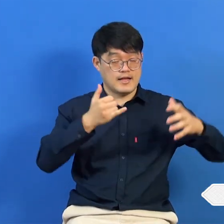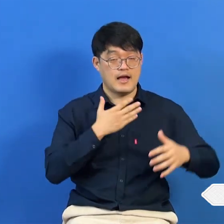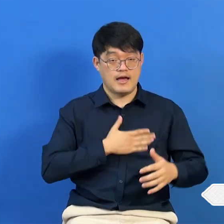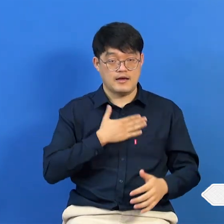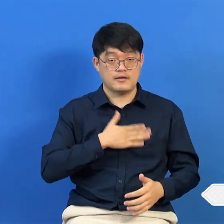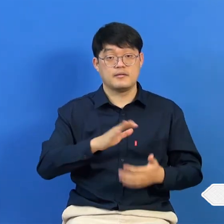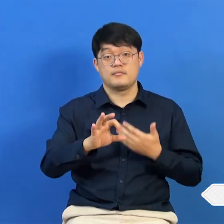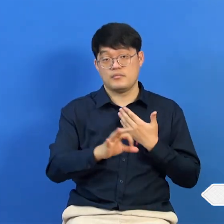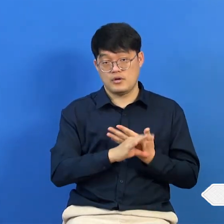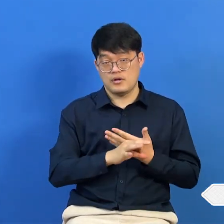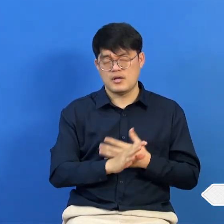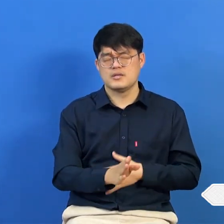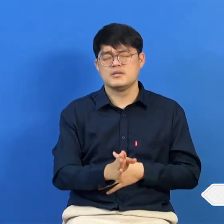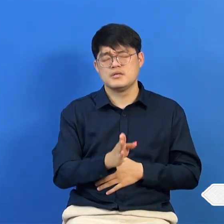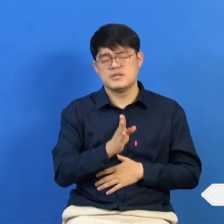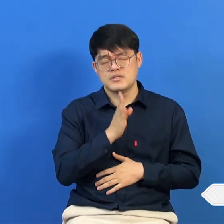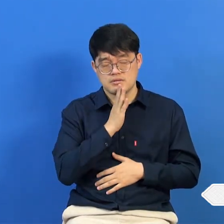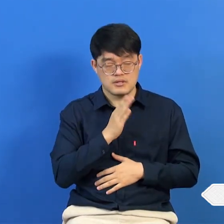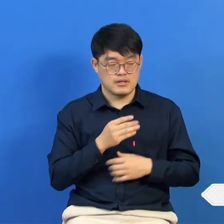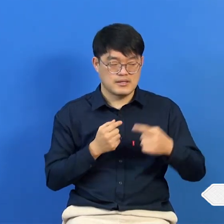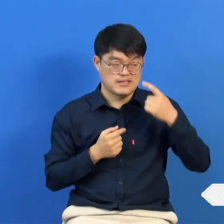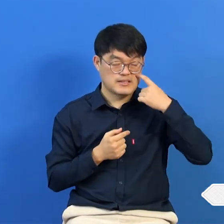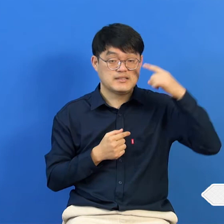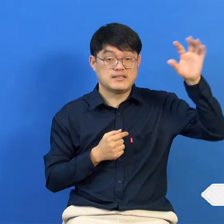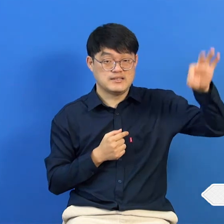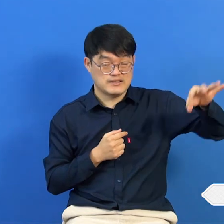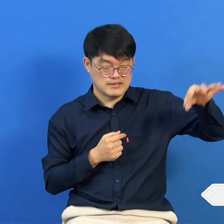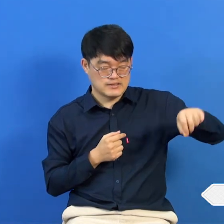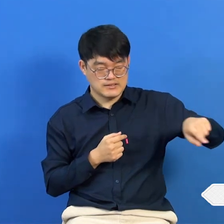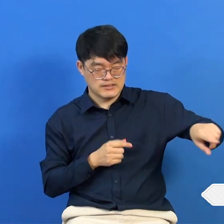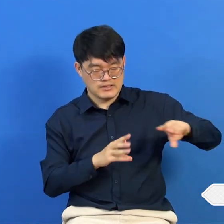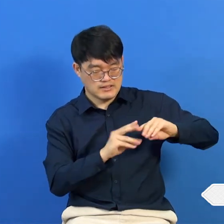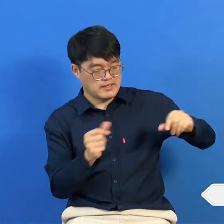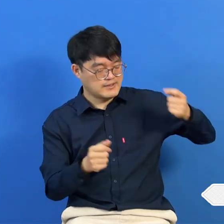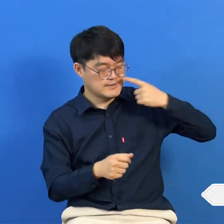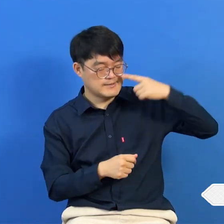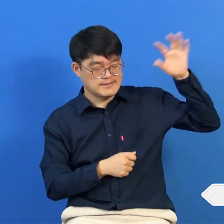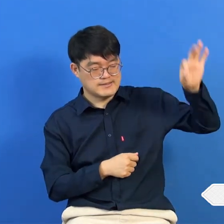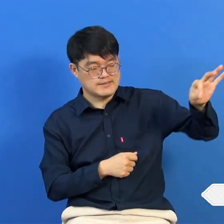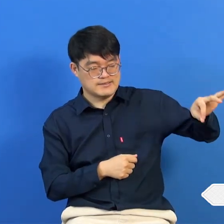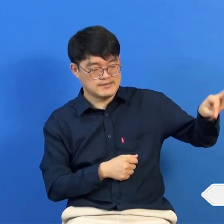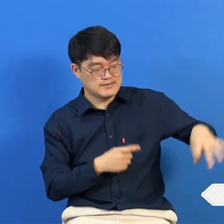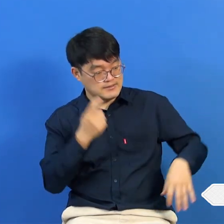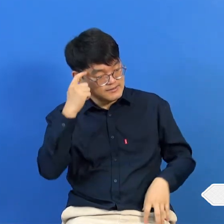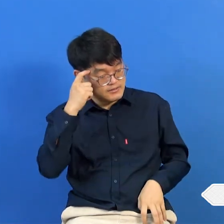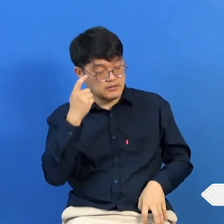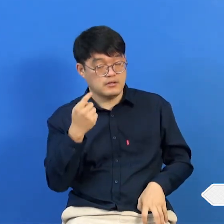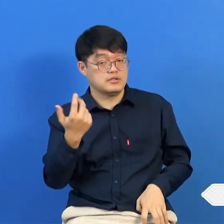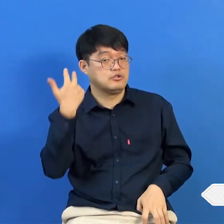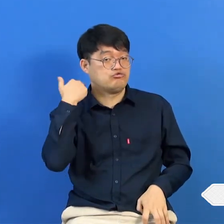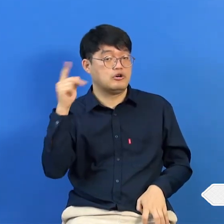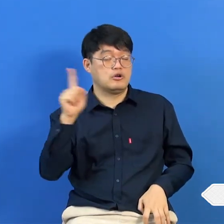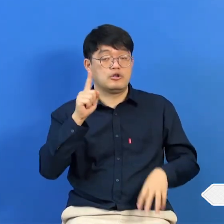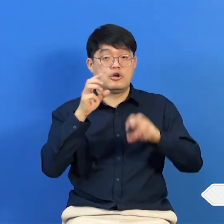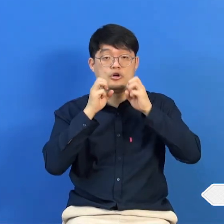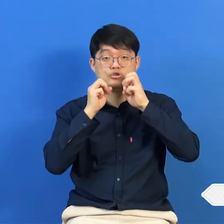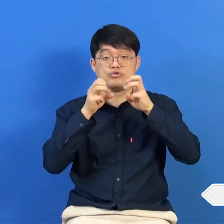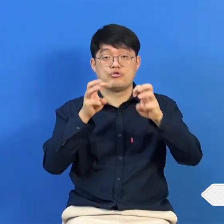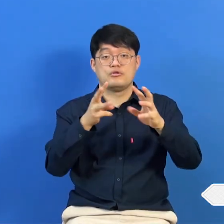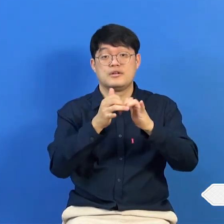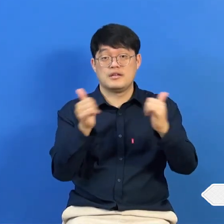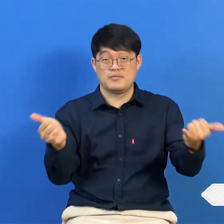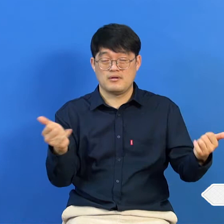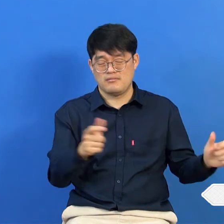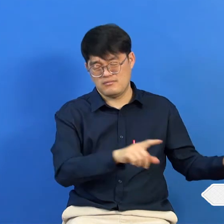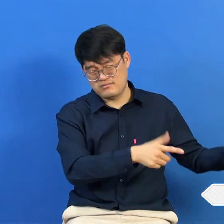되면 진짜로 시시한 것이 이 땅의 것들입니다. 지난주에 어느 선교사가 온갖 좋은